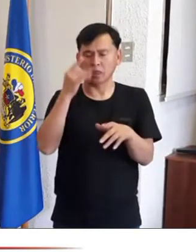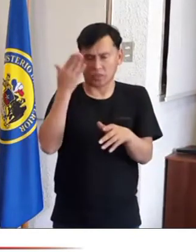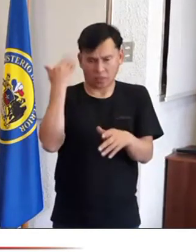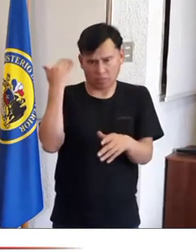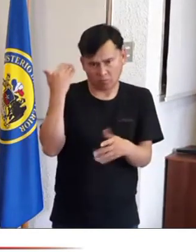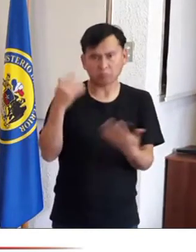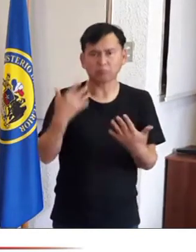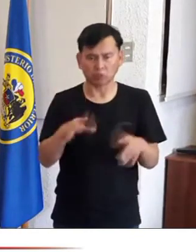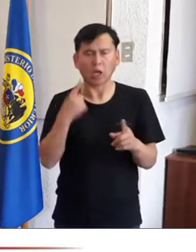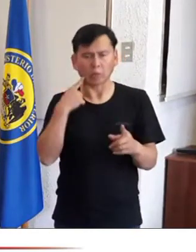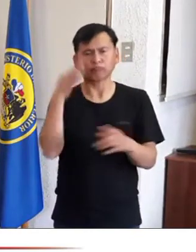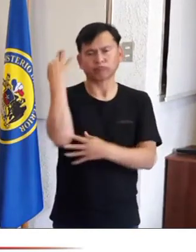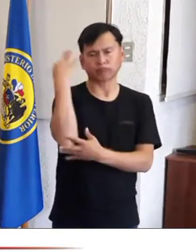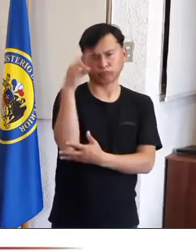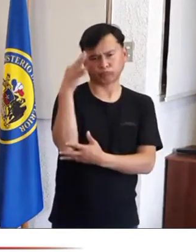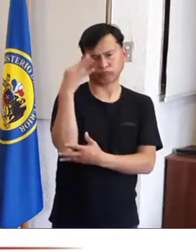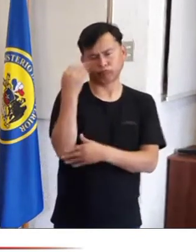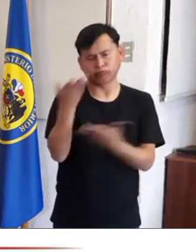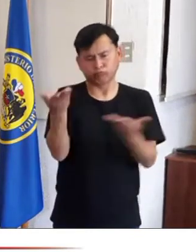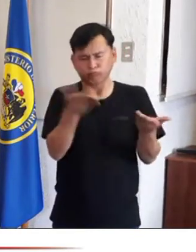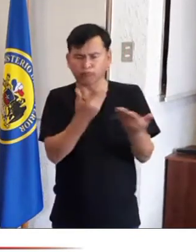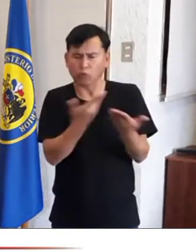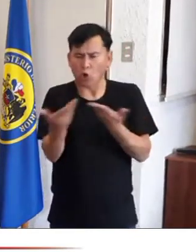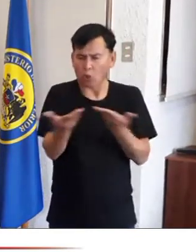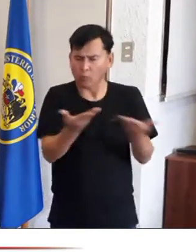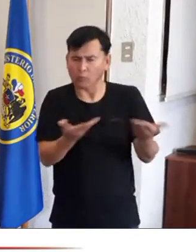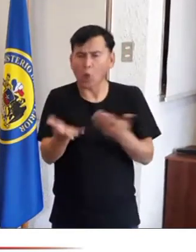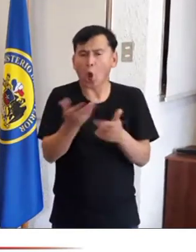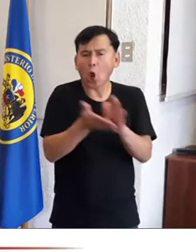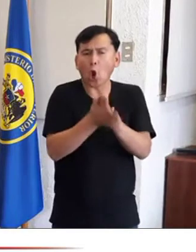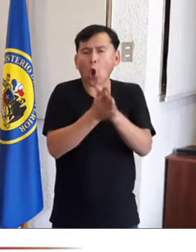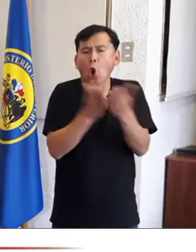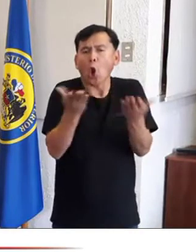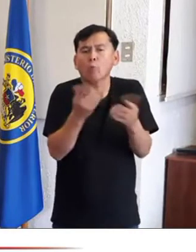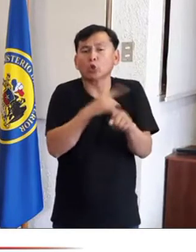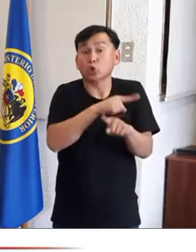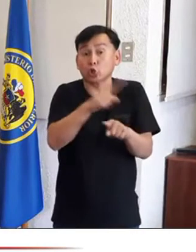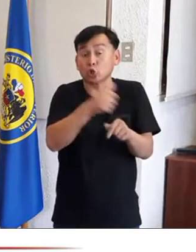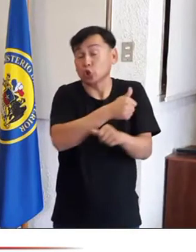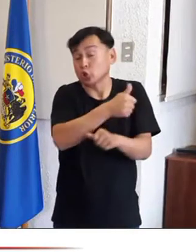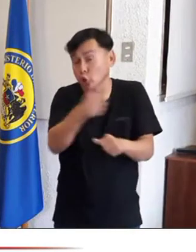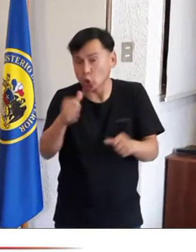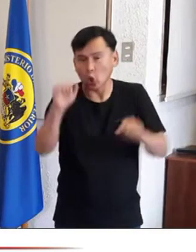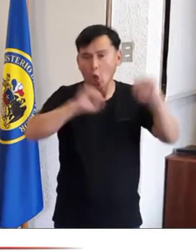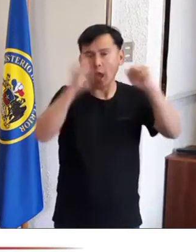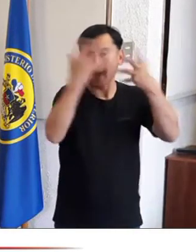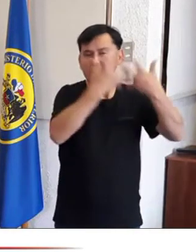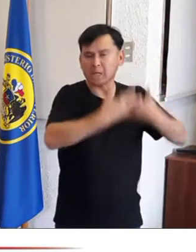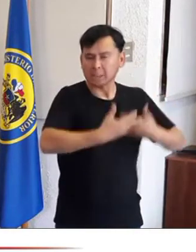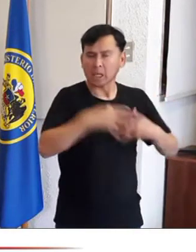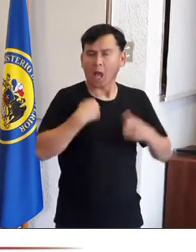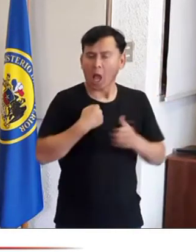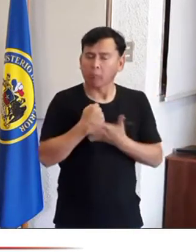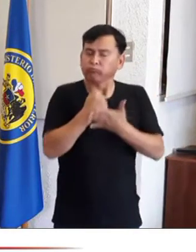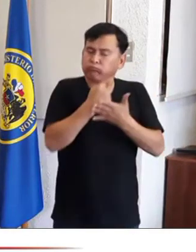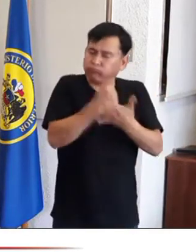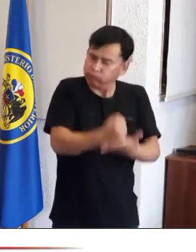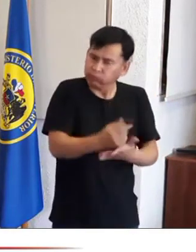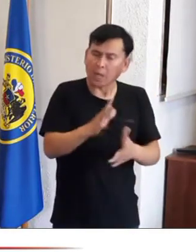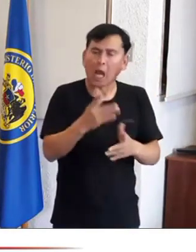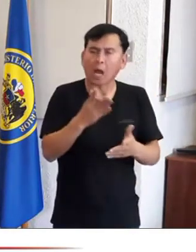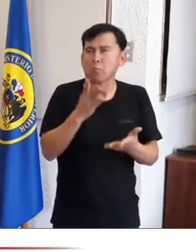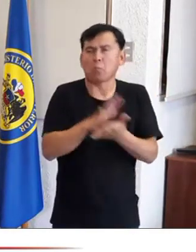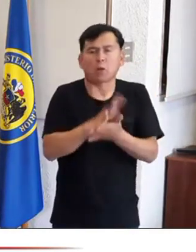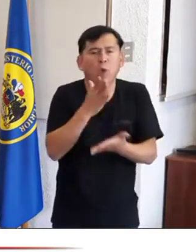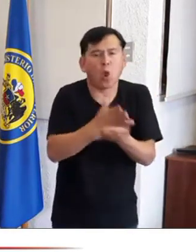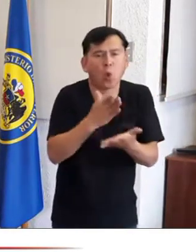días atrás justamente para ver diferentes formas y cómo todos se pusieron a disposición, y aquí quiero hacer un reconocimiento también al Colegio